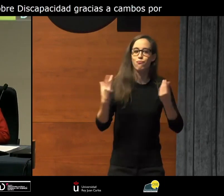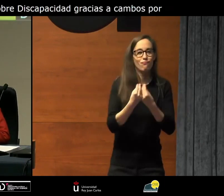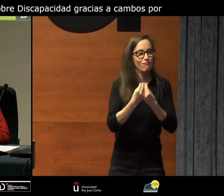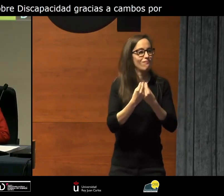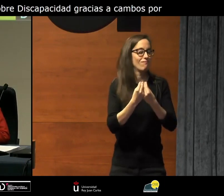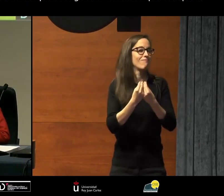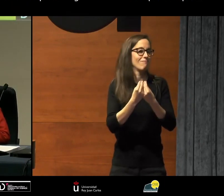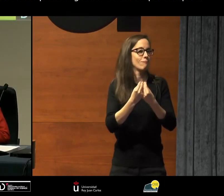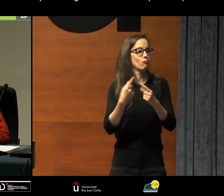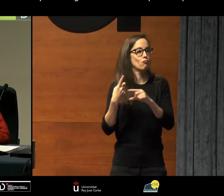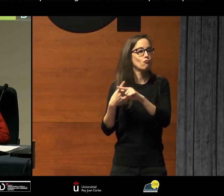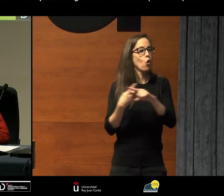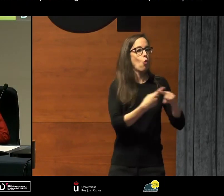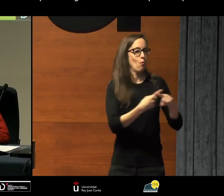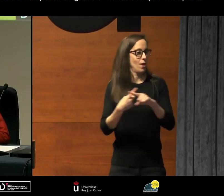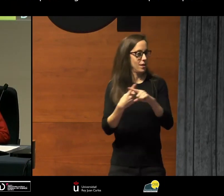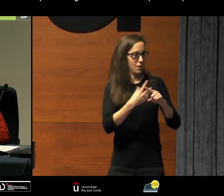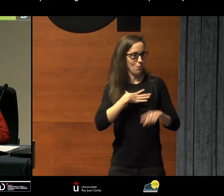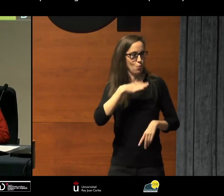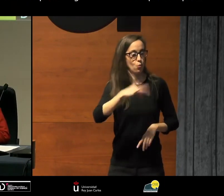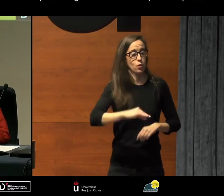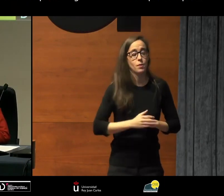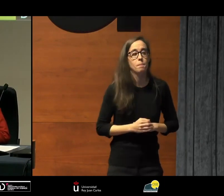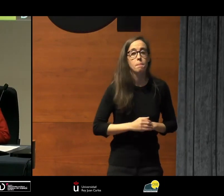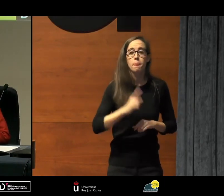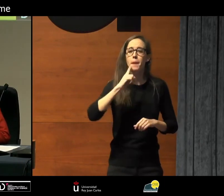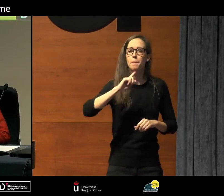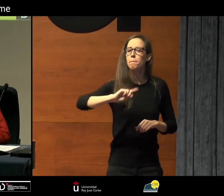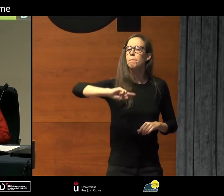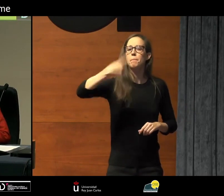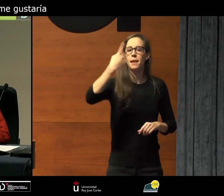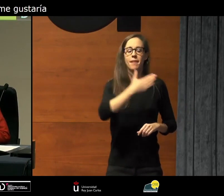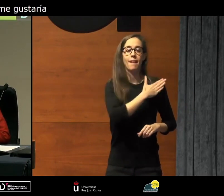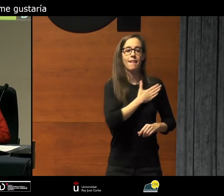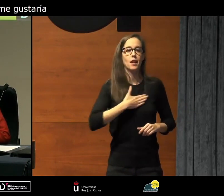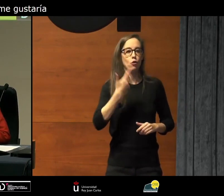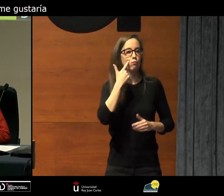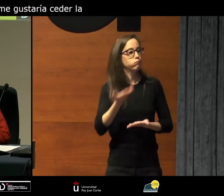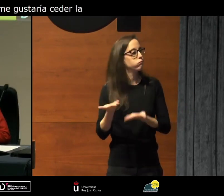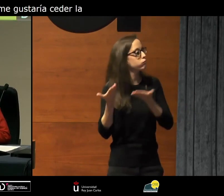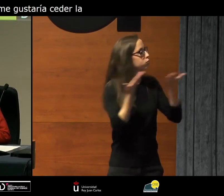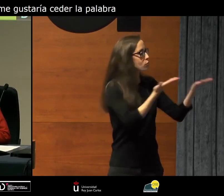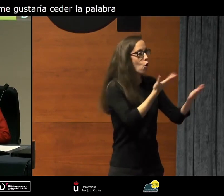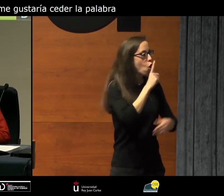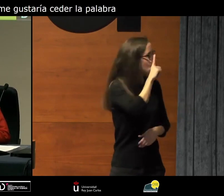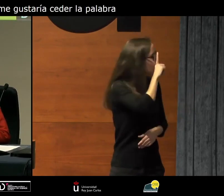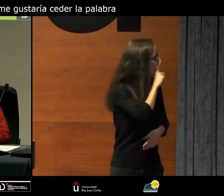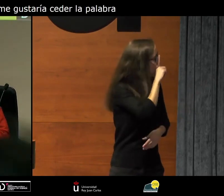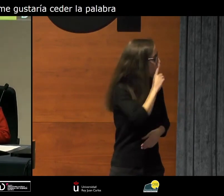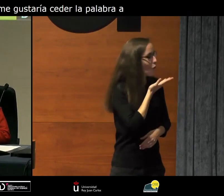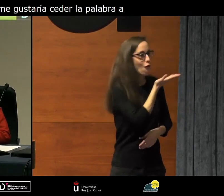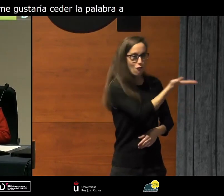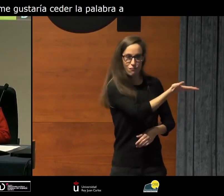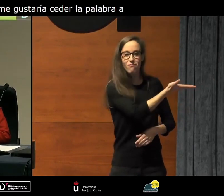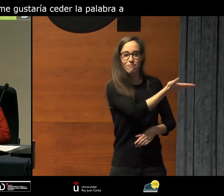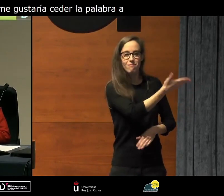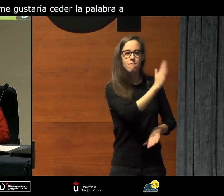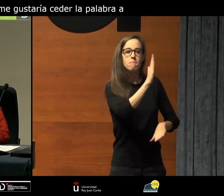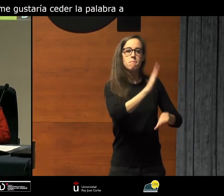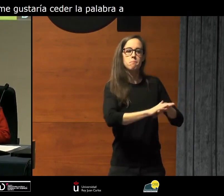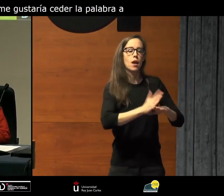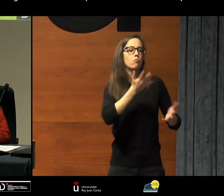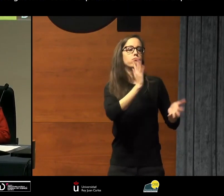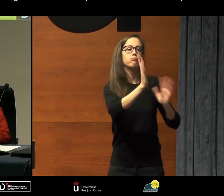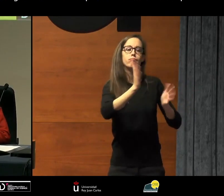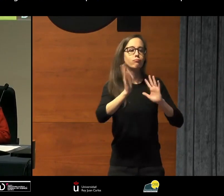momento. En primer lugar, me gustaría ceder la palabra a Roberto Suárez para que nos dedique unas